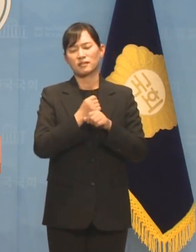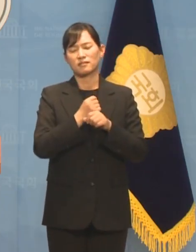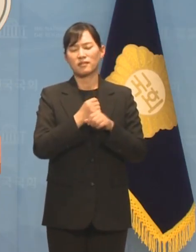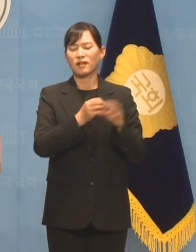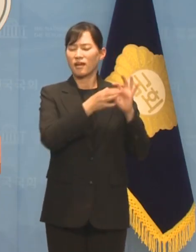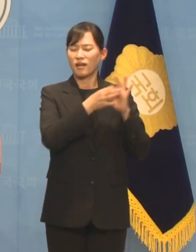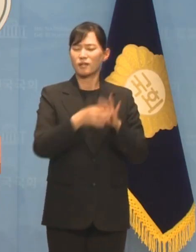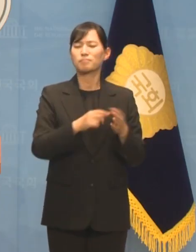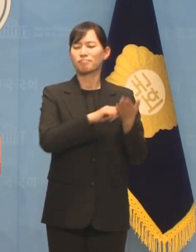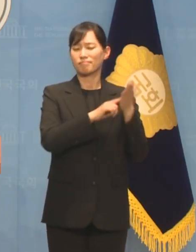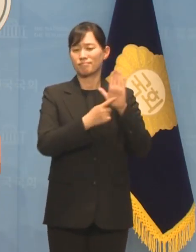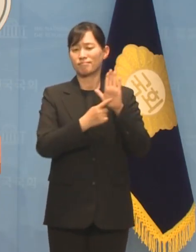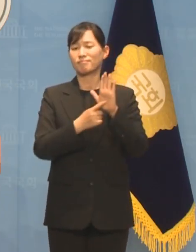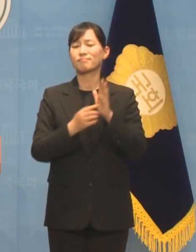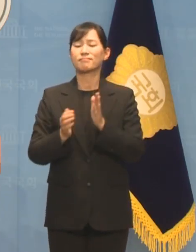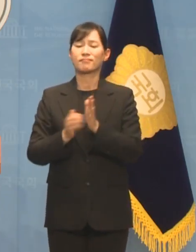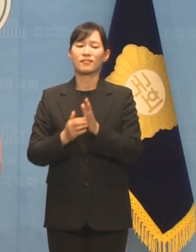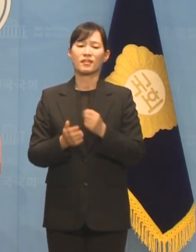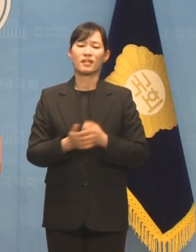나타나고 있습니다.